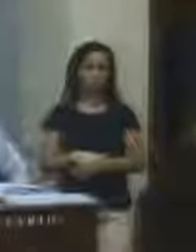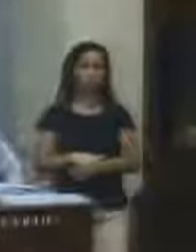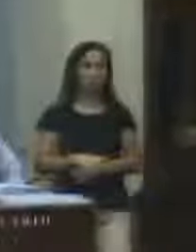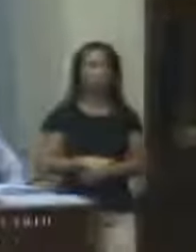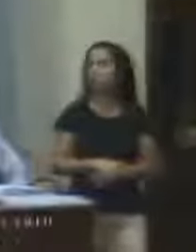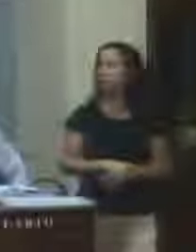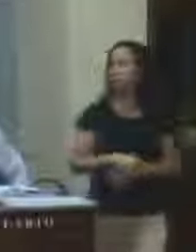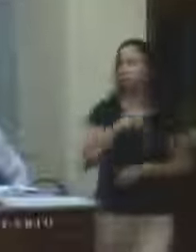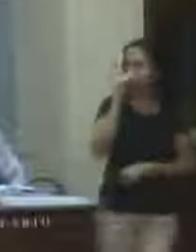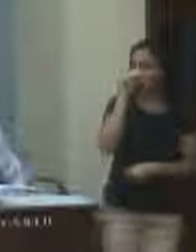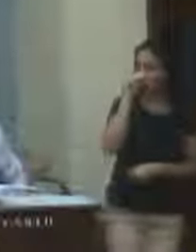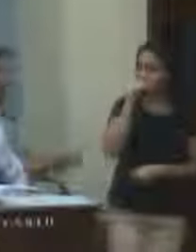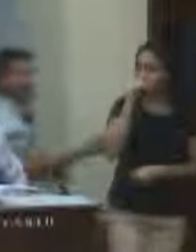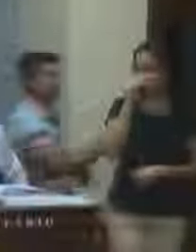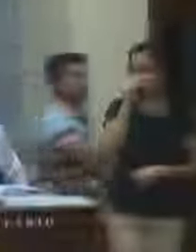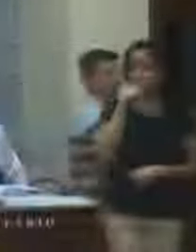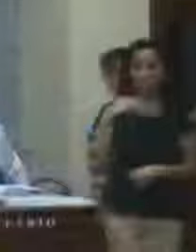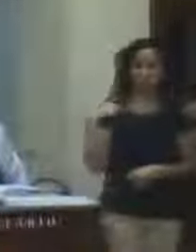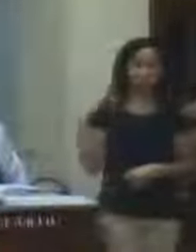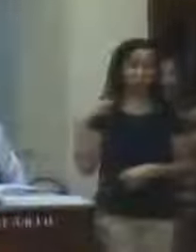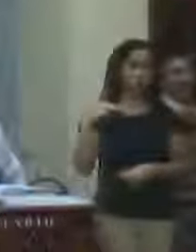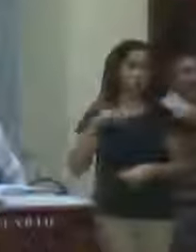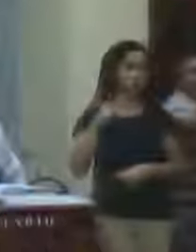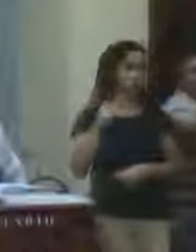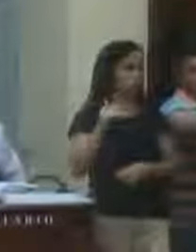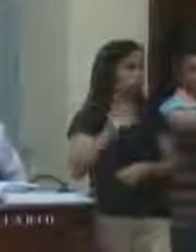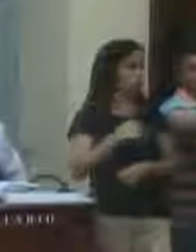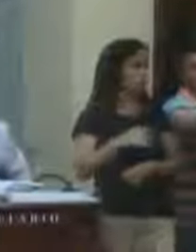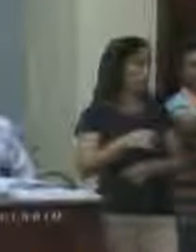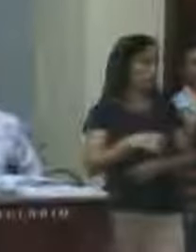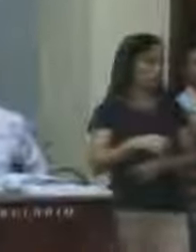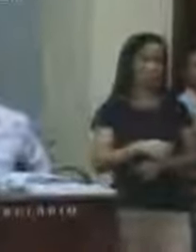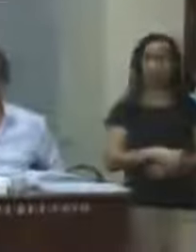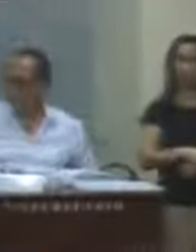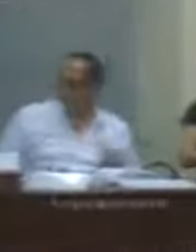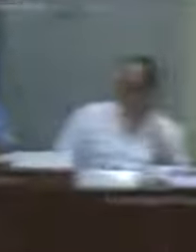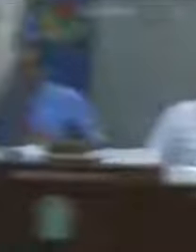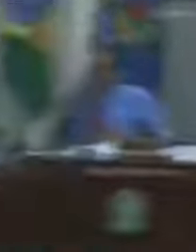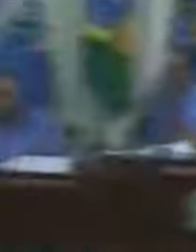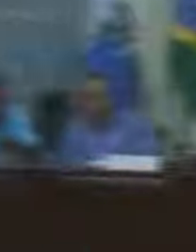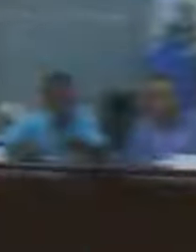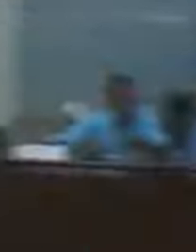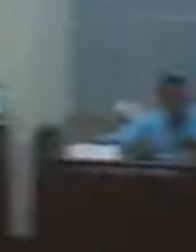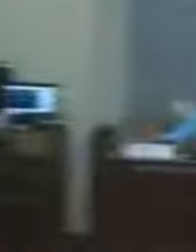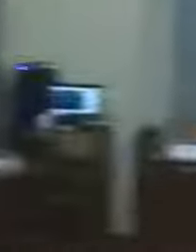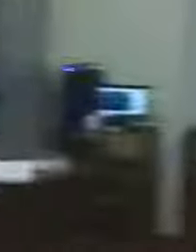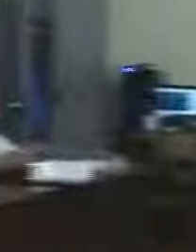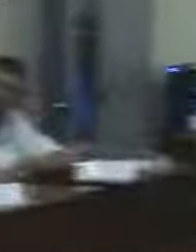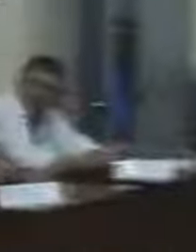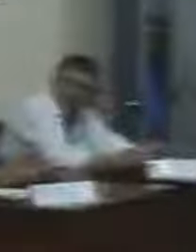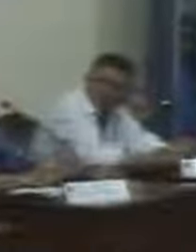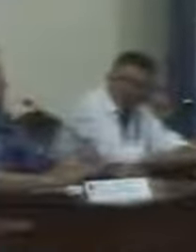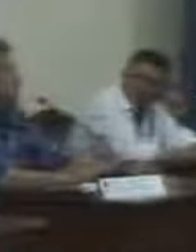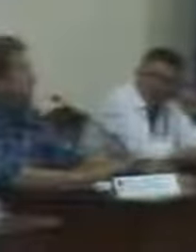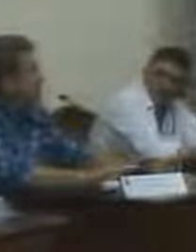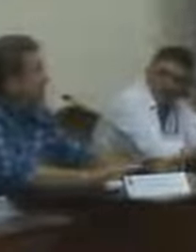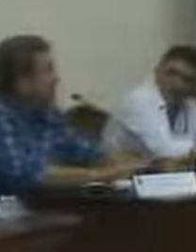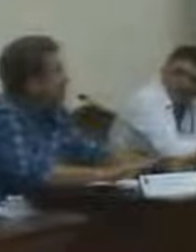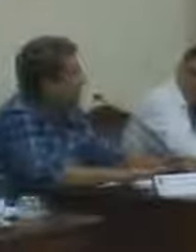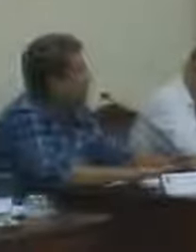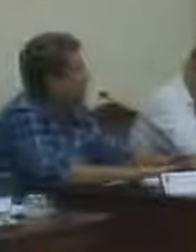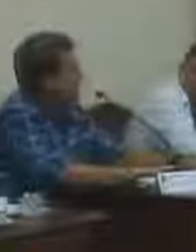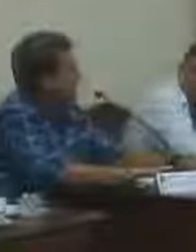Mas eu tenho que passar por ela. Senhor presidente, eu ia pedir ao senhor colocasse em plenário aqui para a gente dispensar,